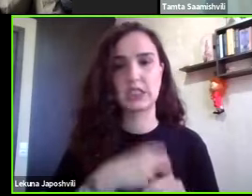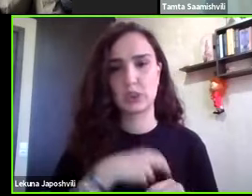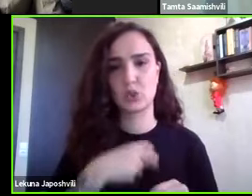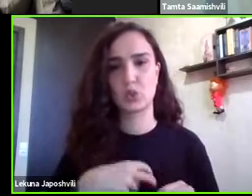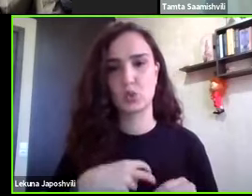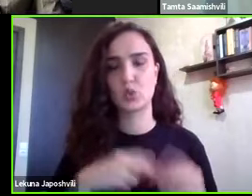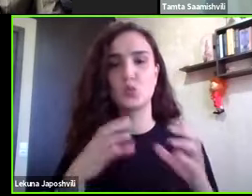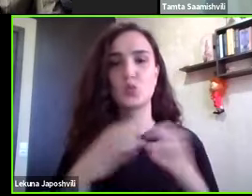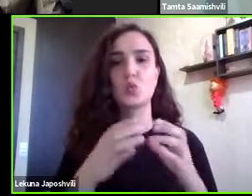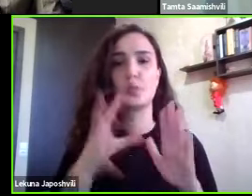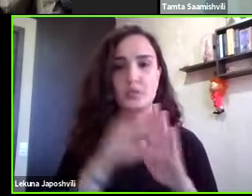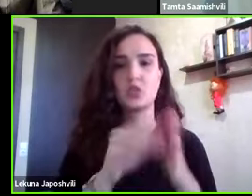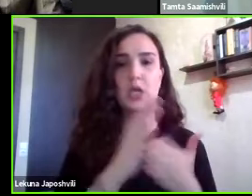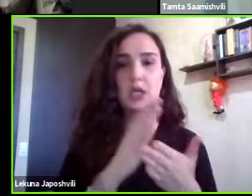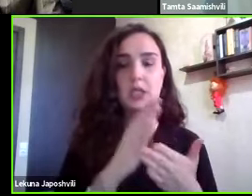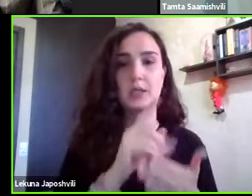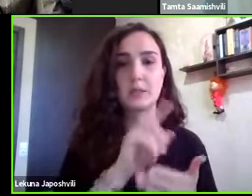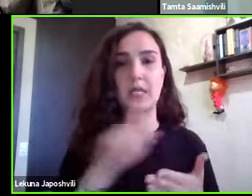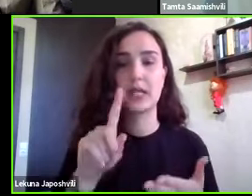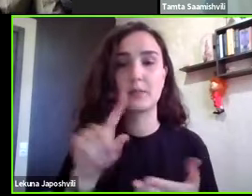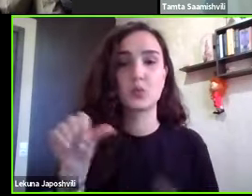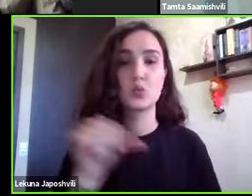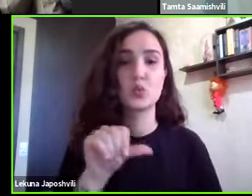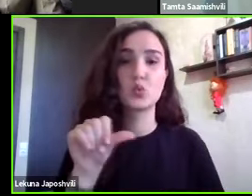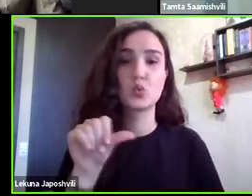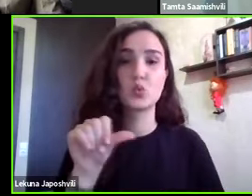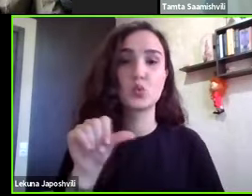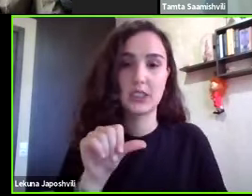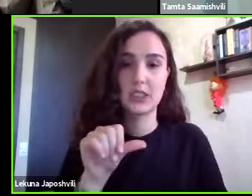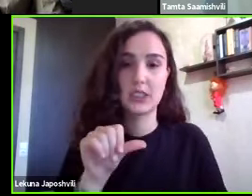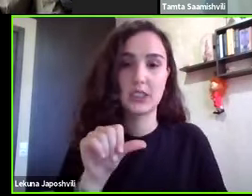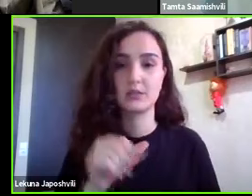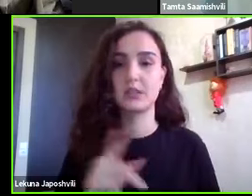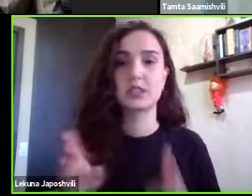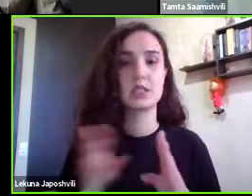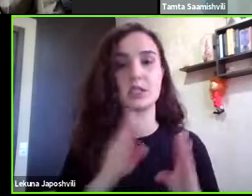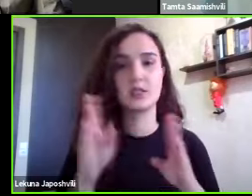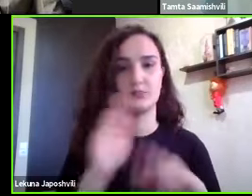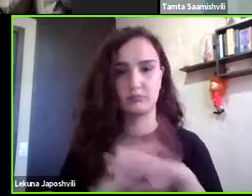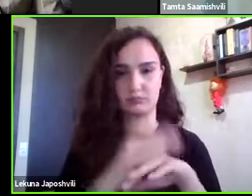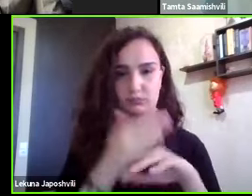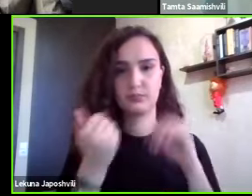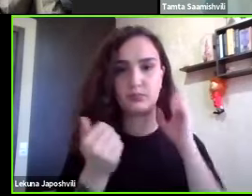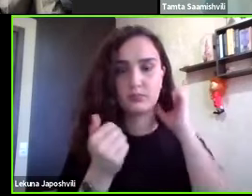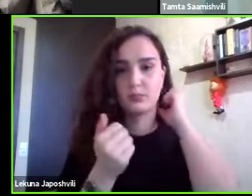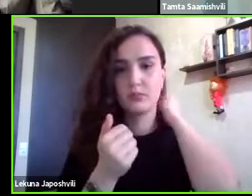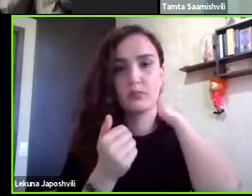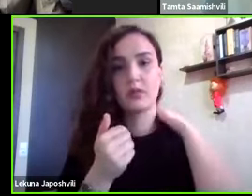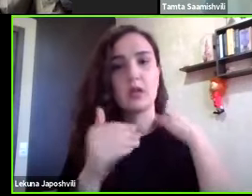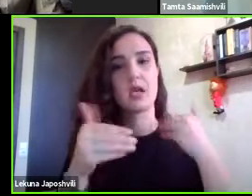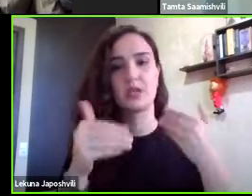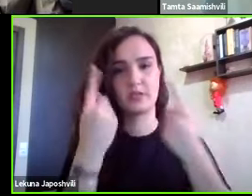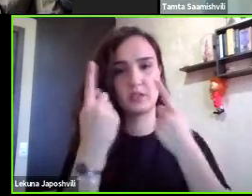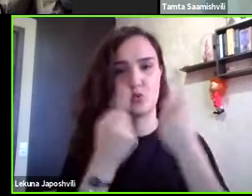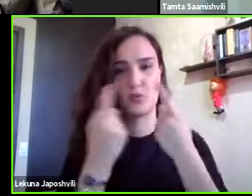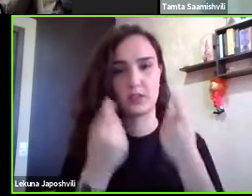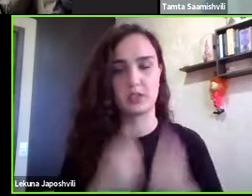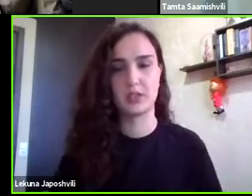ჯგუფში არიან, მაგრამ ცუდი გამოსავლით არ დაფიქსირებულა, ყოველ შემთხვევაში არ გვაქვს ინფორმაცია.